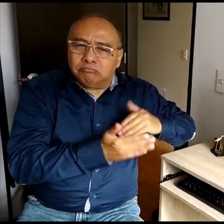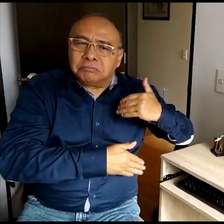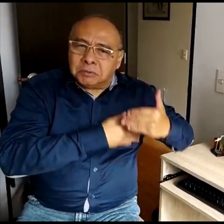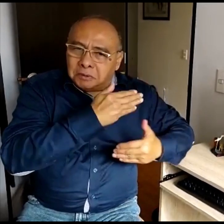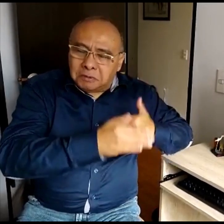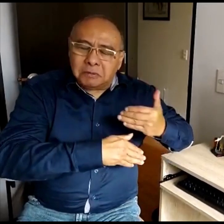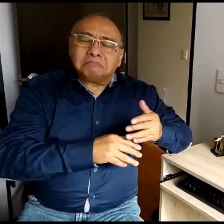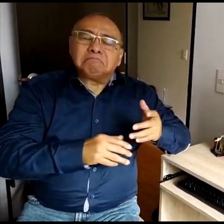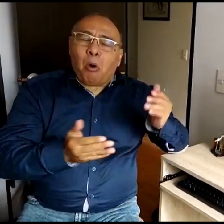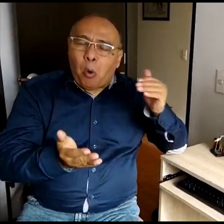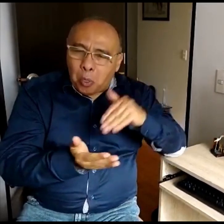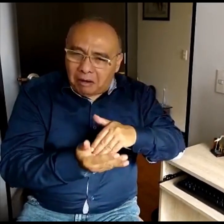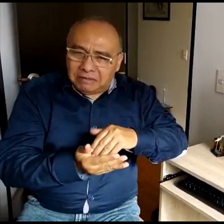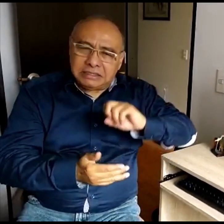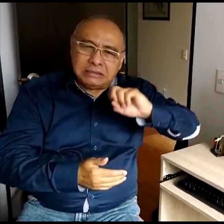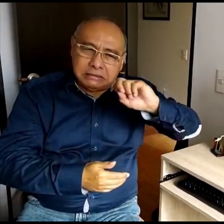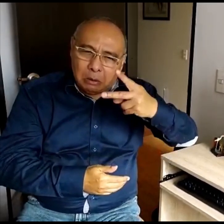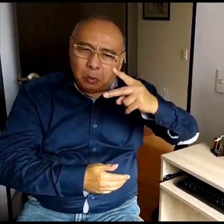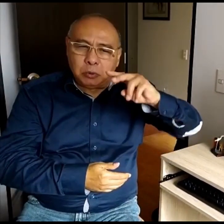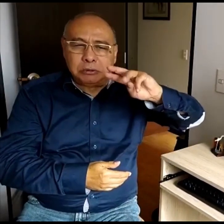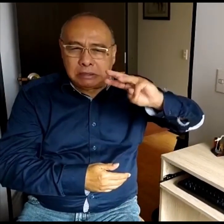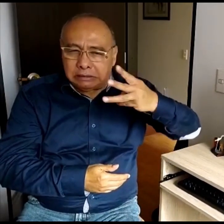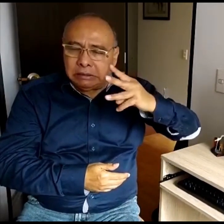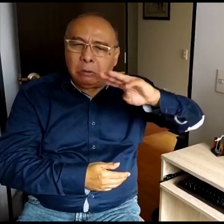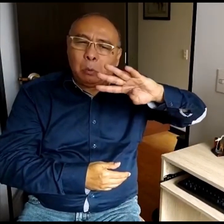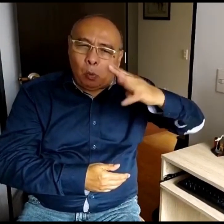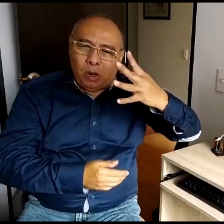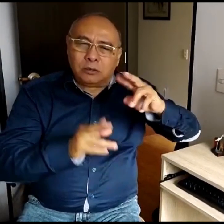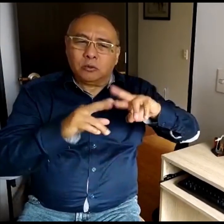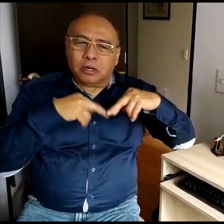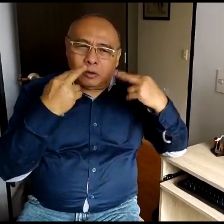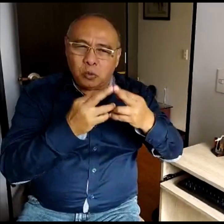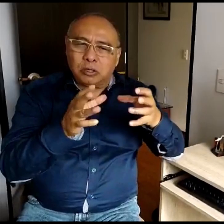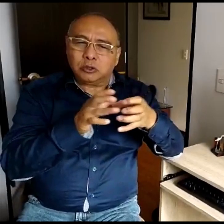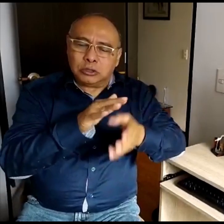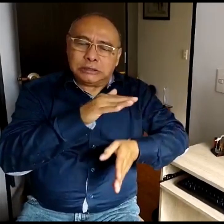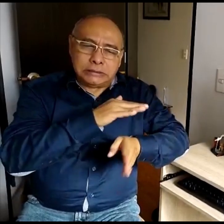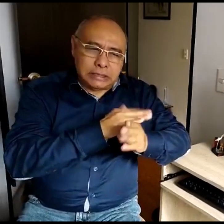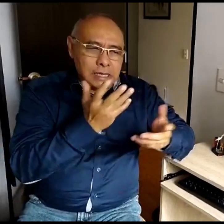En total, fueron cuatro reuniones sobre los temas mencionados evaluando posibles soluciones.